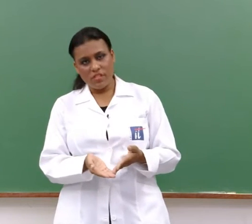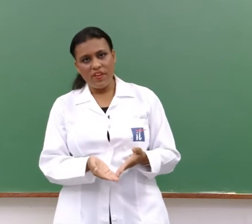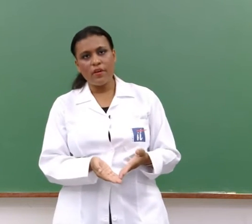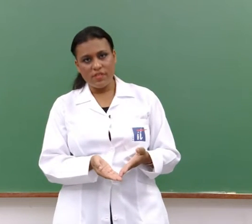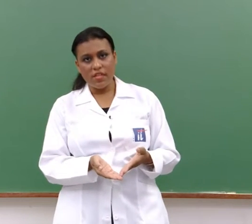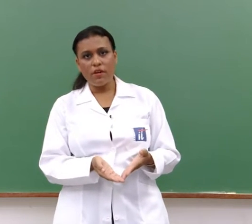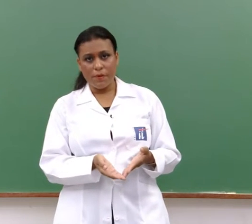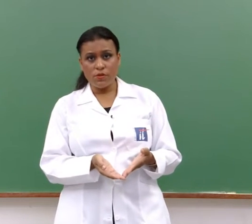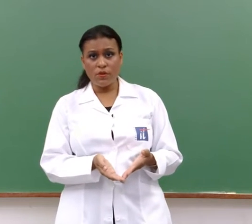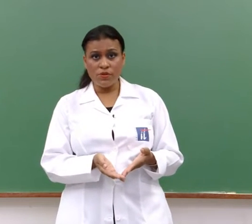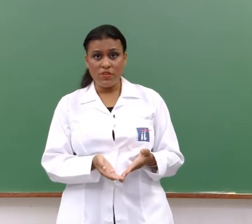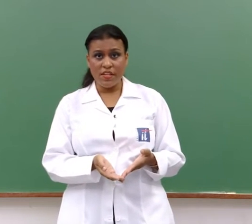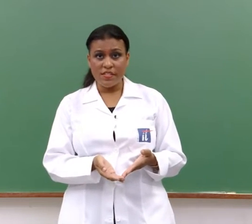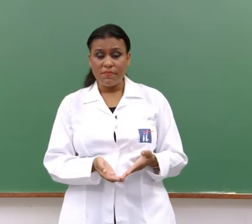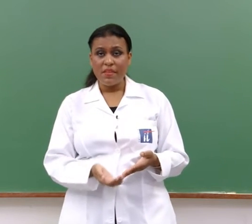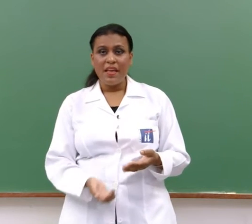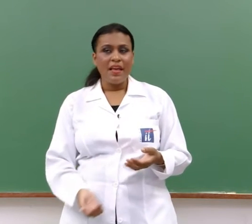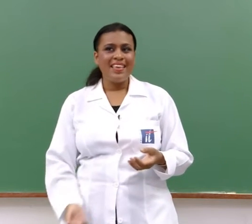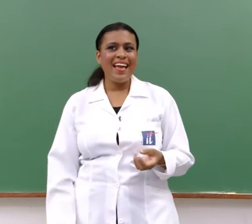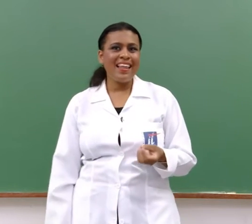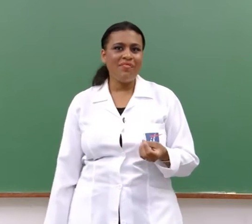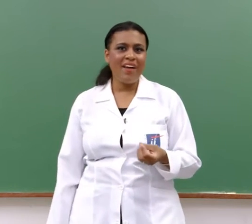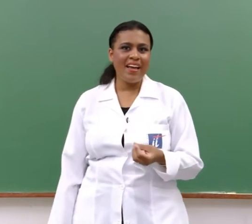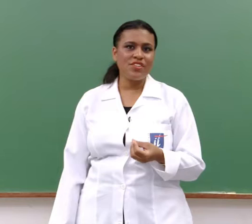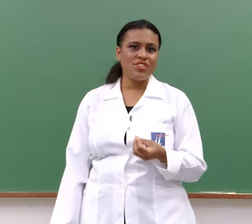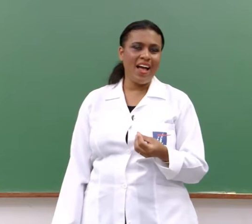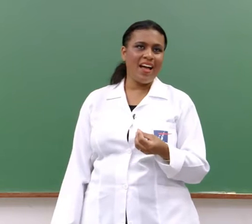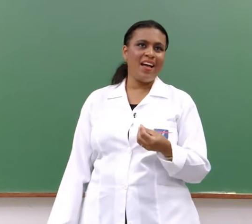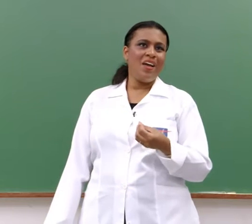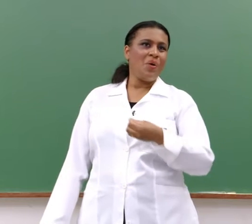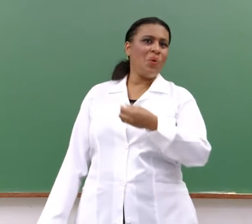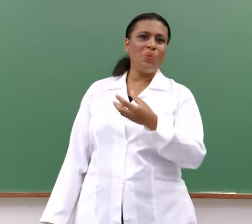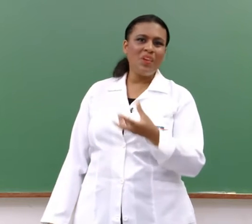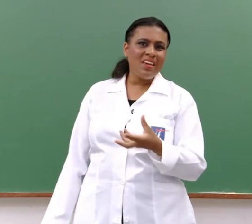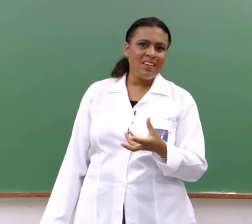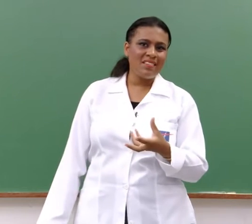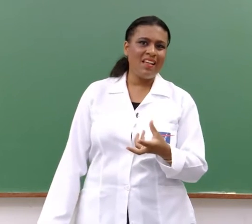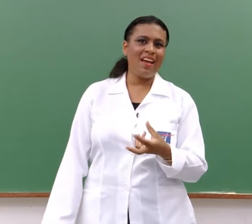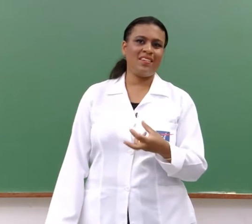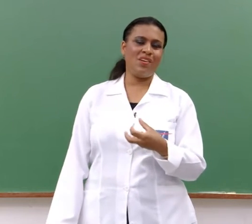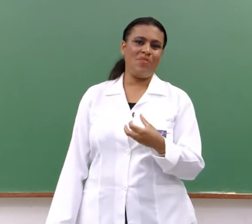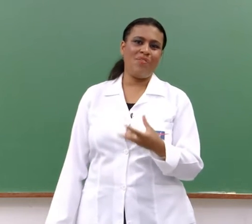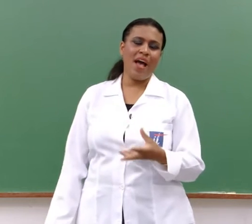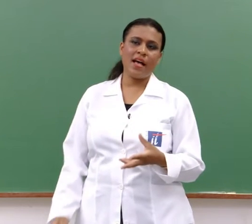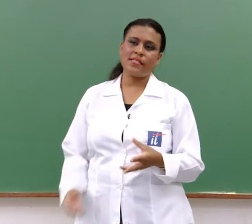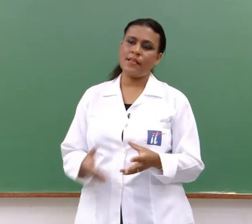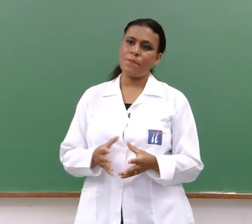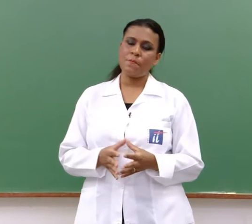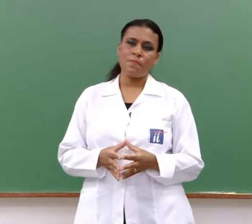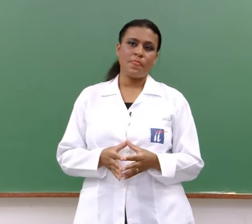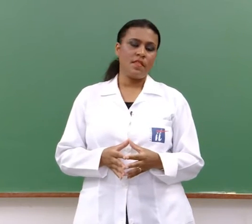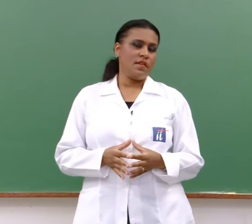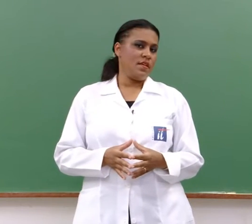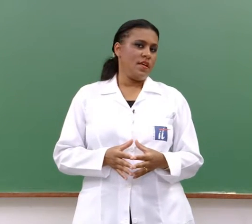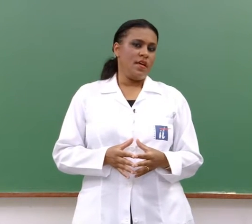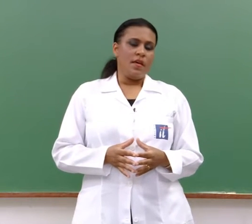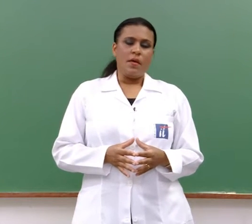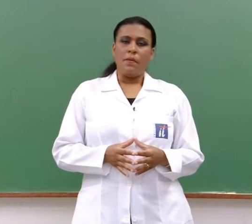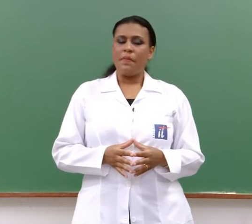vai acontecer com a pessoa com surdez. E ela vai achar ruim, né, que eu faça? Pela